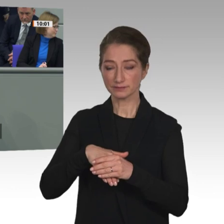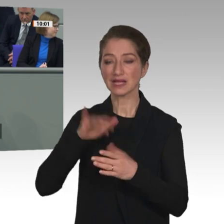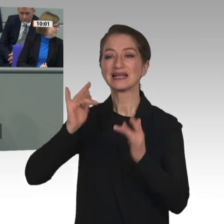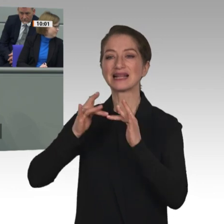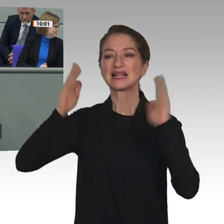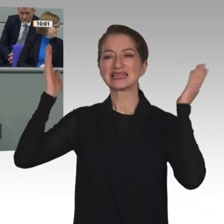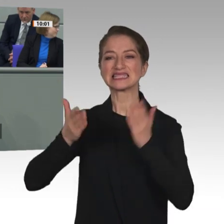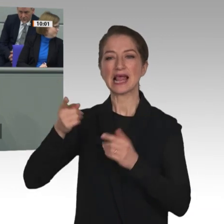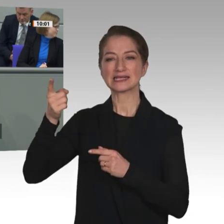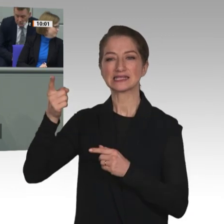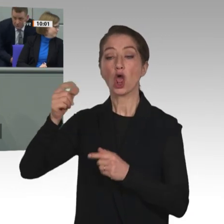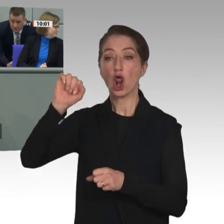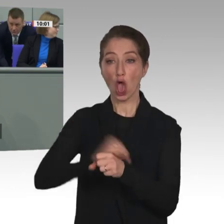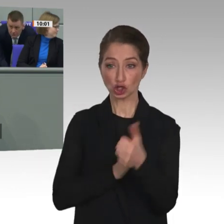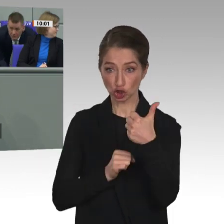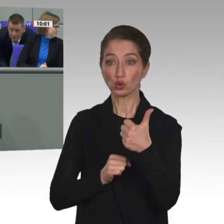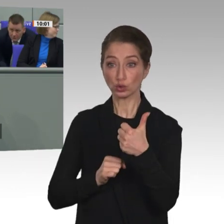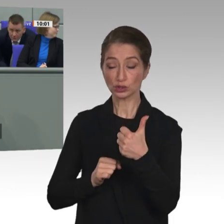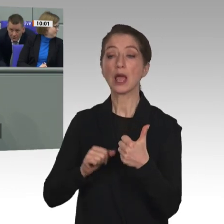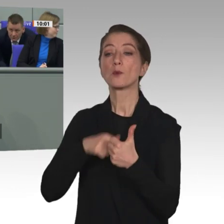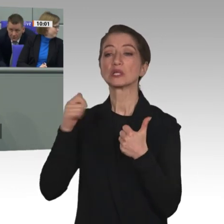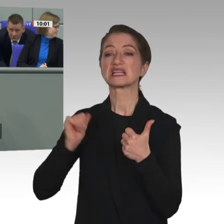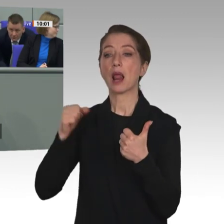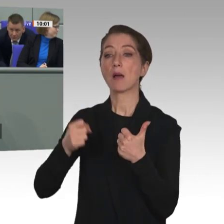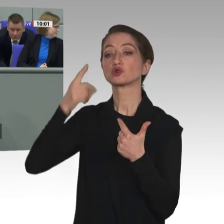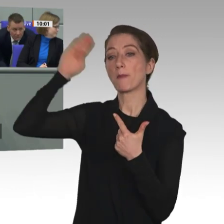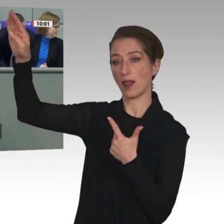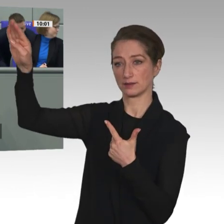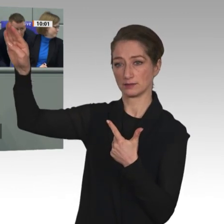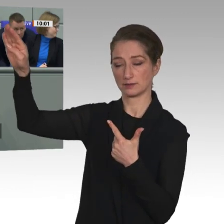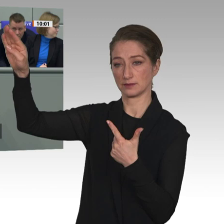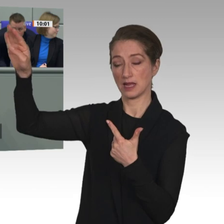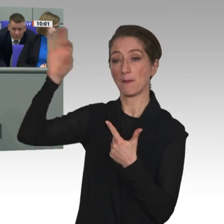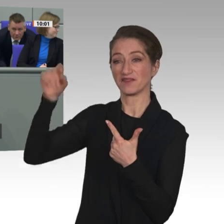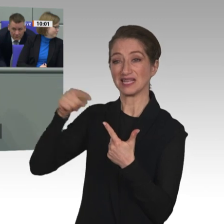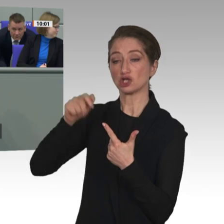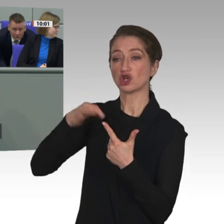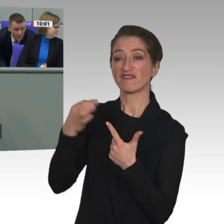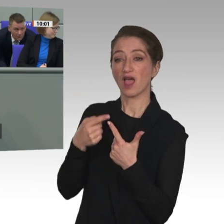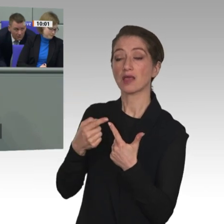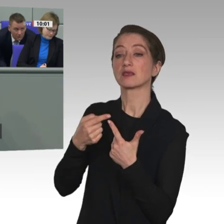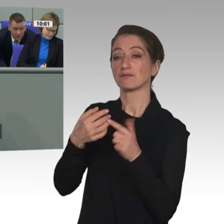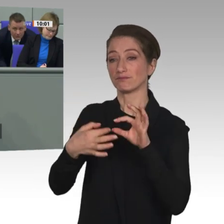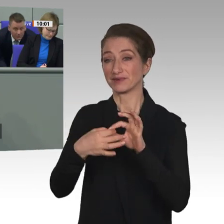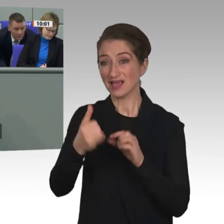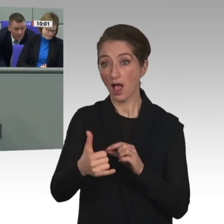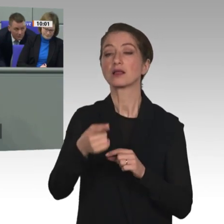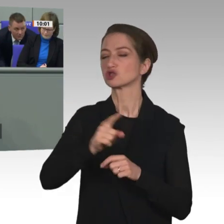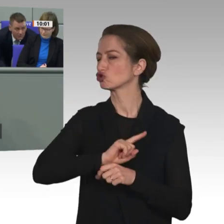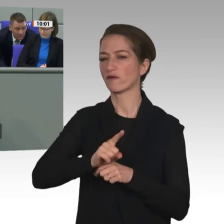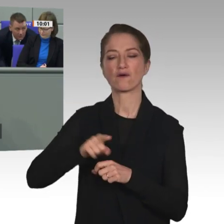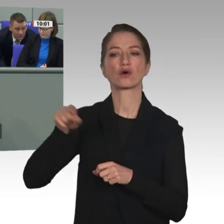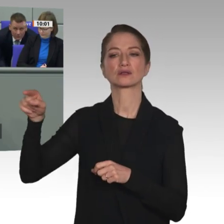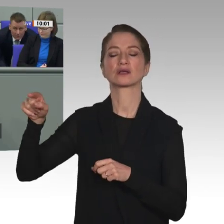dem Bundeskriminalamt zu melden und wenn dort eine Straftat bejaht wird, die Justiz